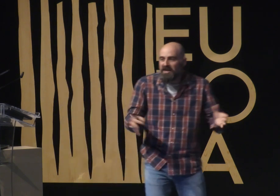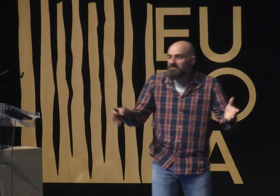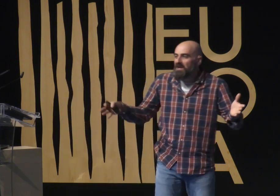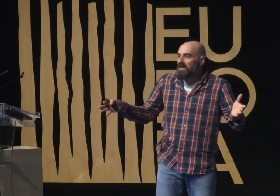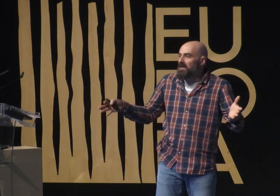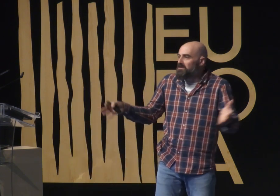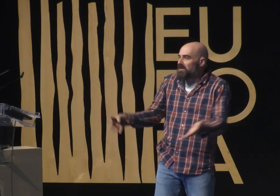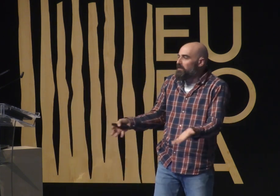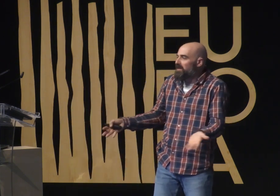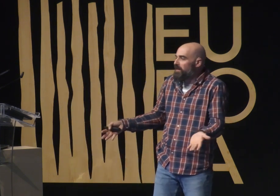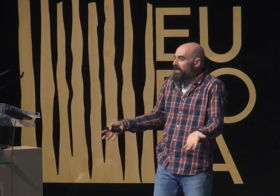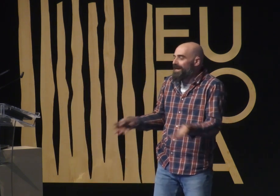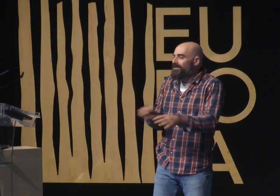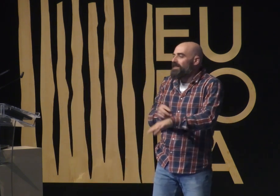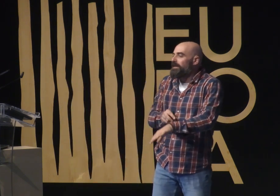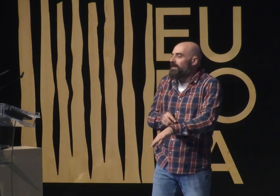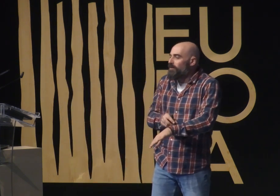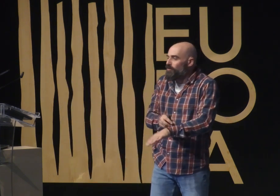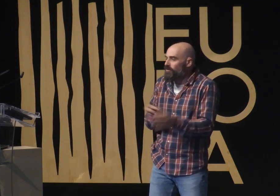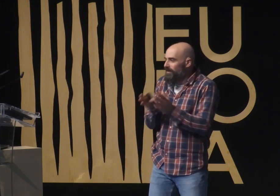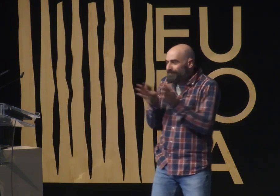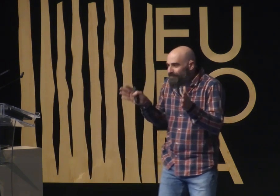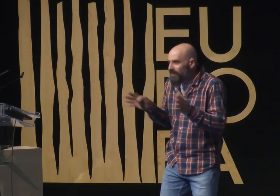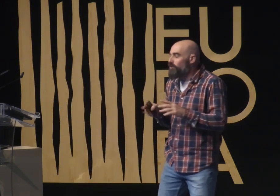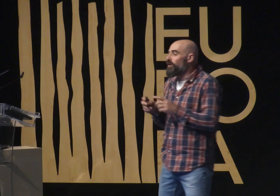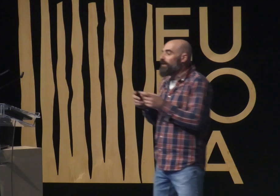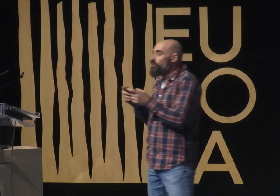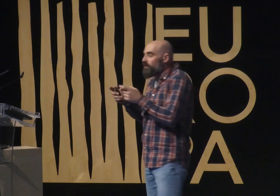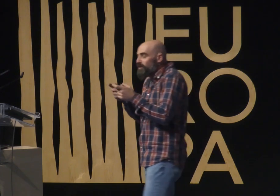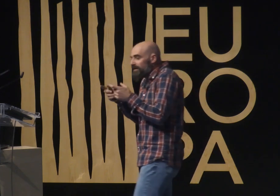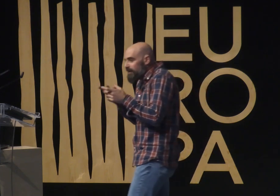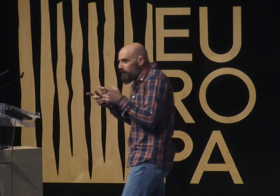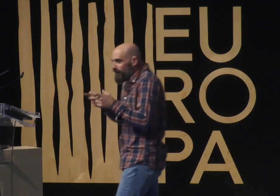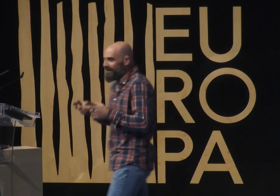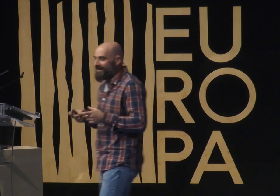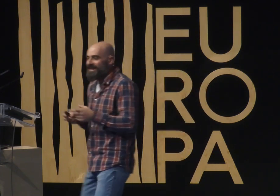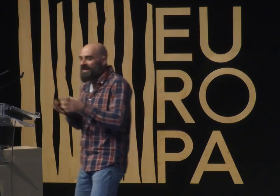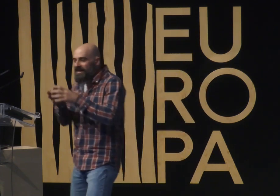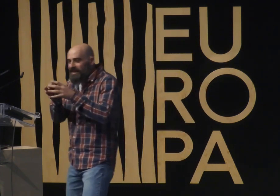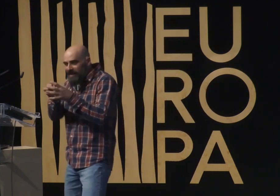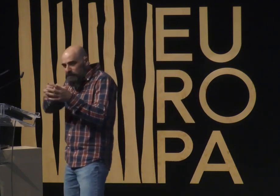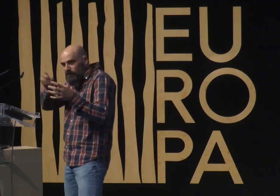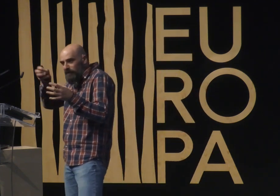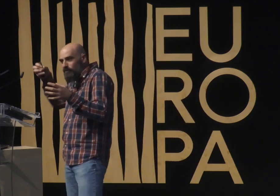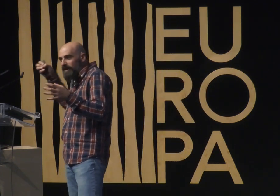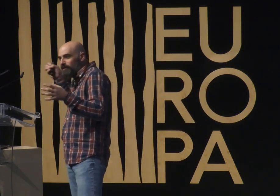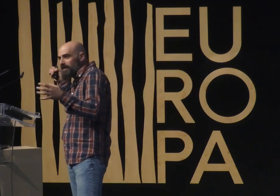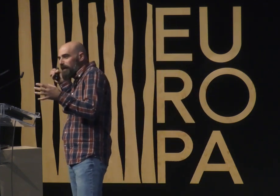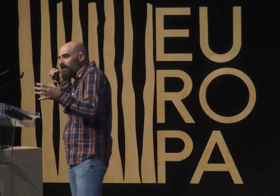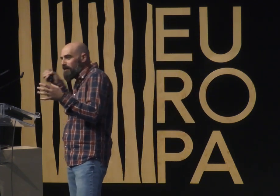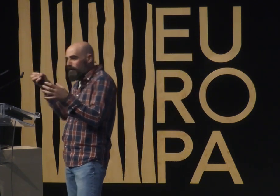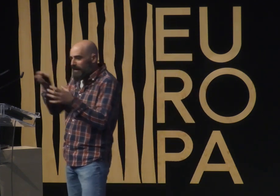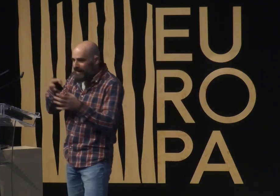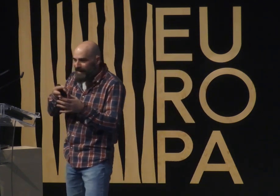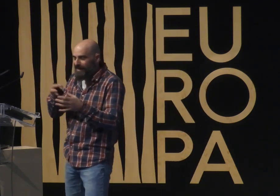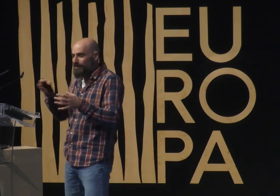Que ya estoy aquí, si te acabo de decir que ya venía. O sea, hace 20 minutos. Entonces yo creo que hay gusanos del tiempo que les absorben un rato, desaparecen